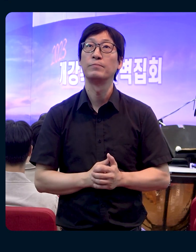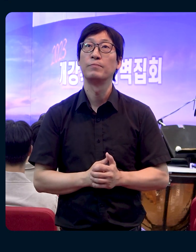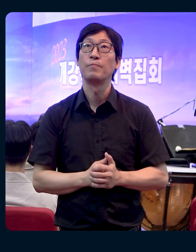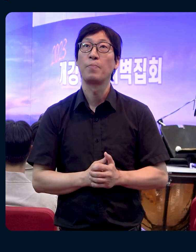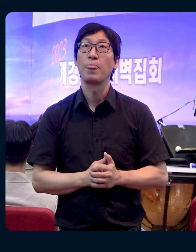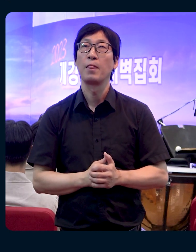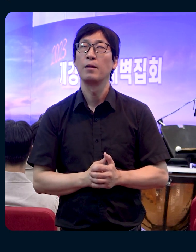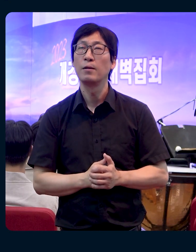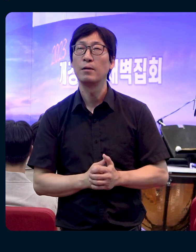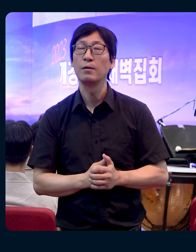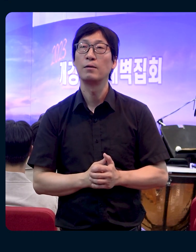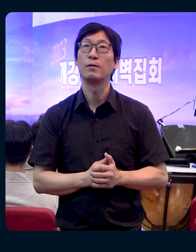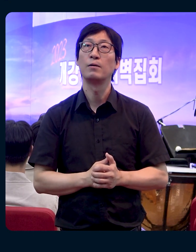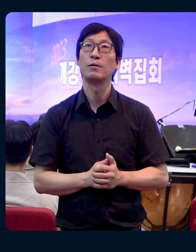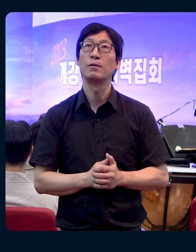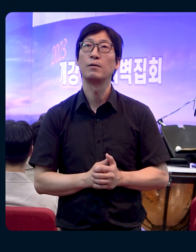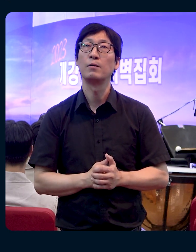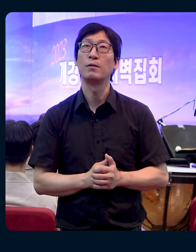베를린 대학에